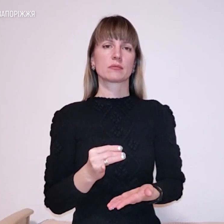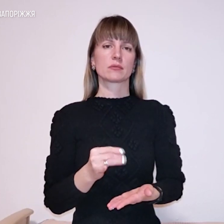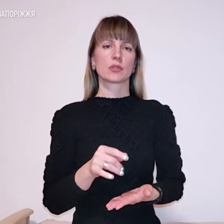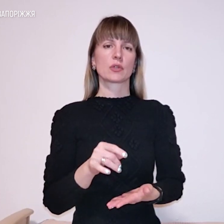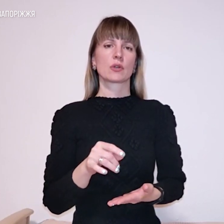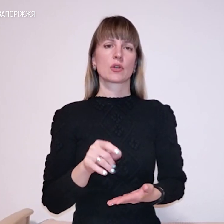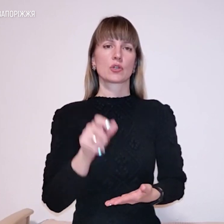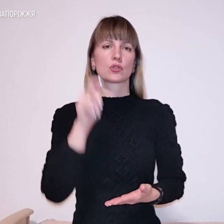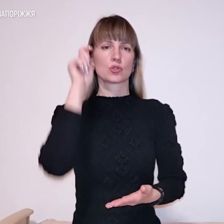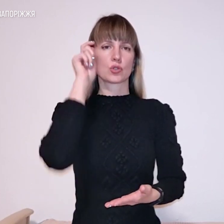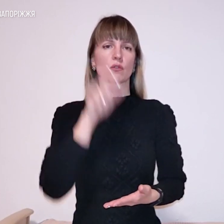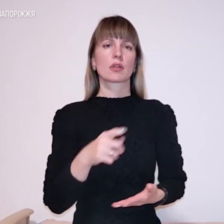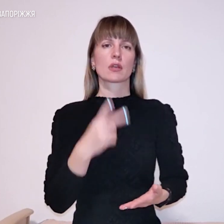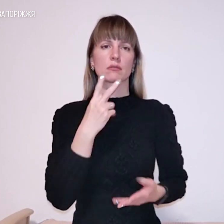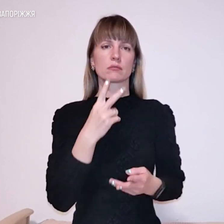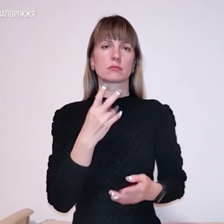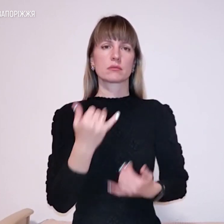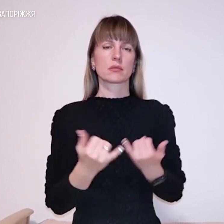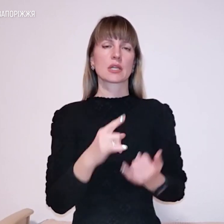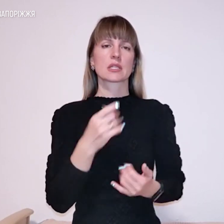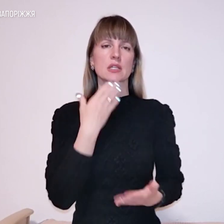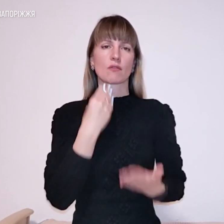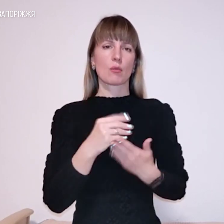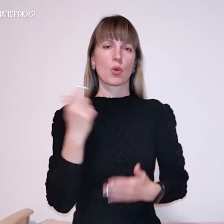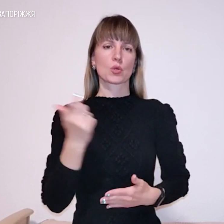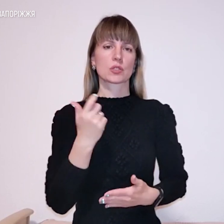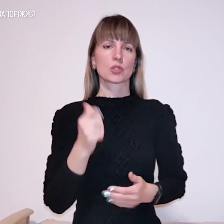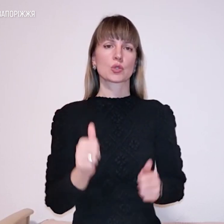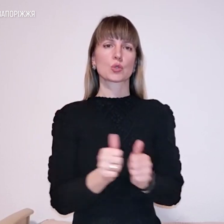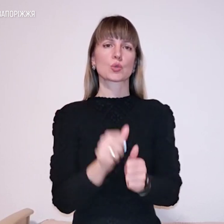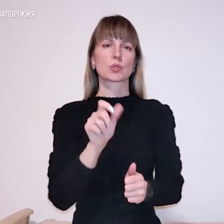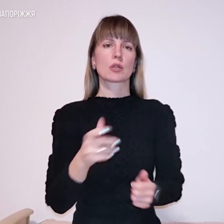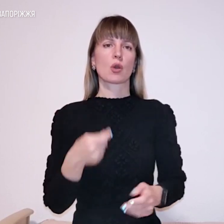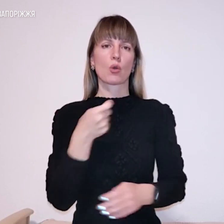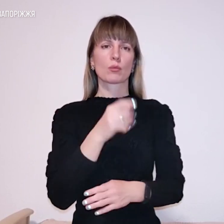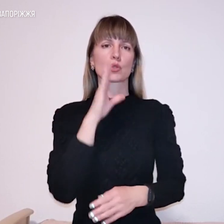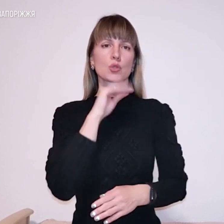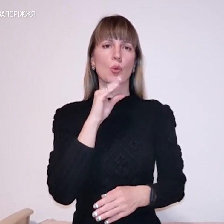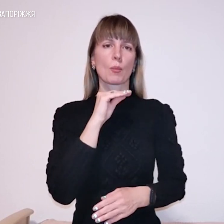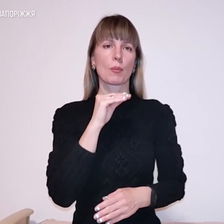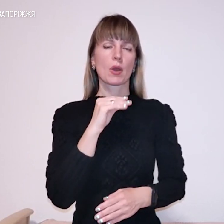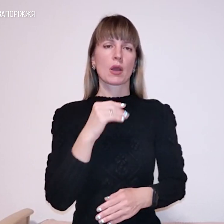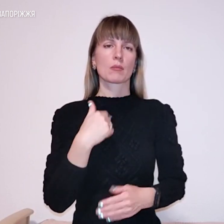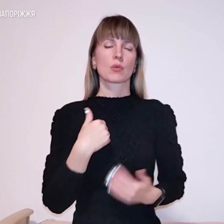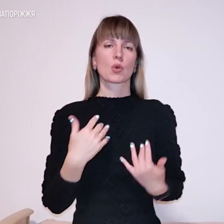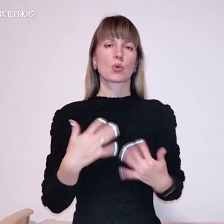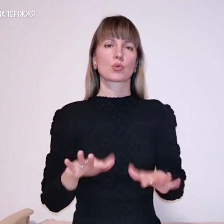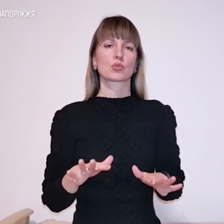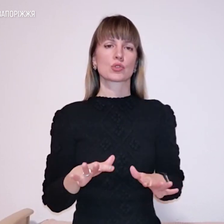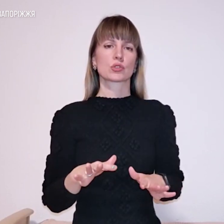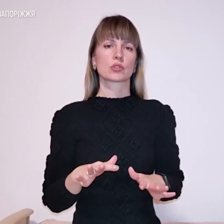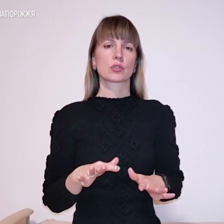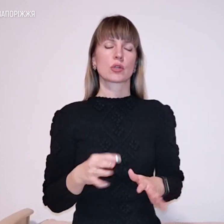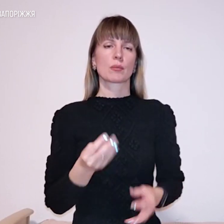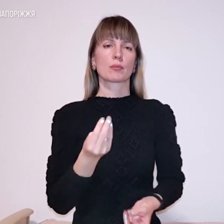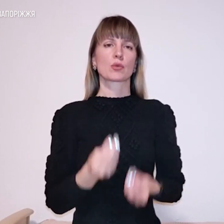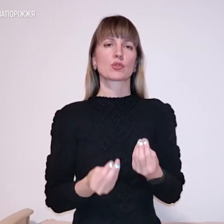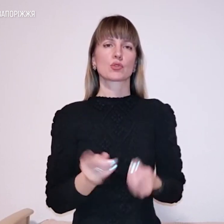чоловіки, які дивляться за своїми господарствами. Сусіди, які кормлять собак, навіть може підшучуємо, що це скоро